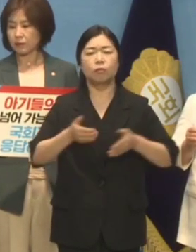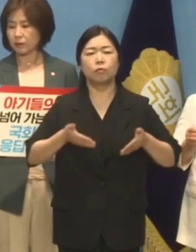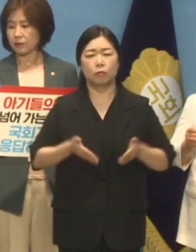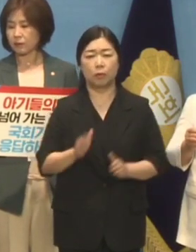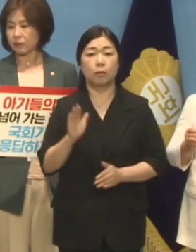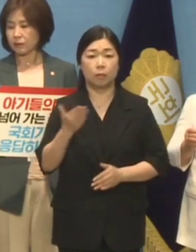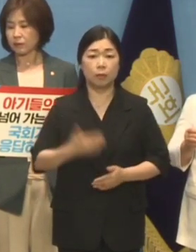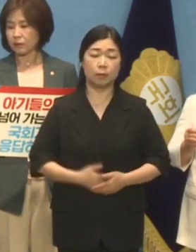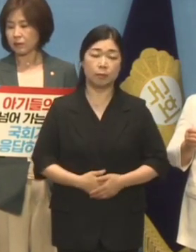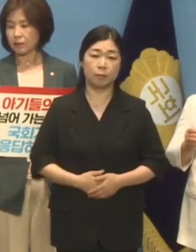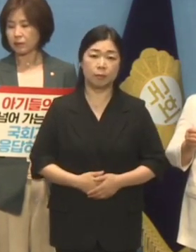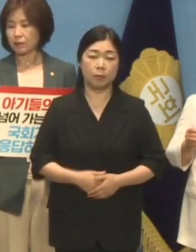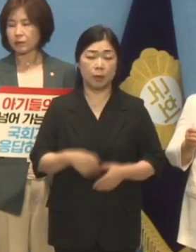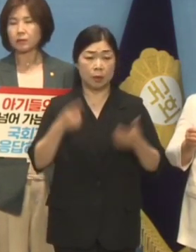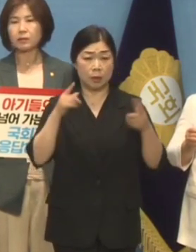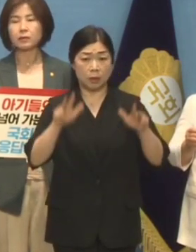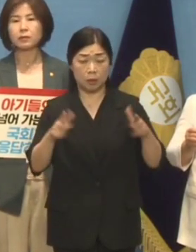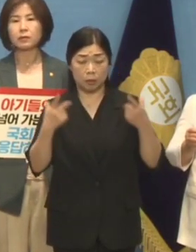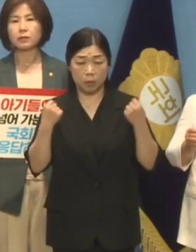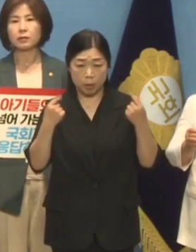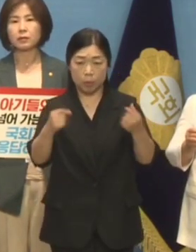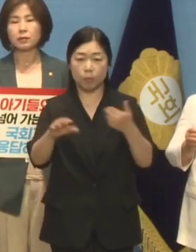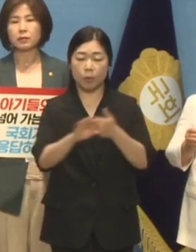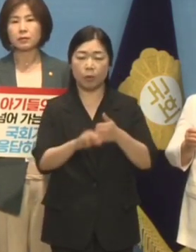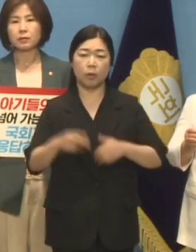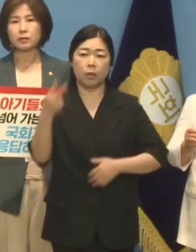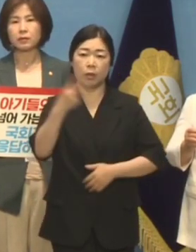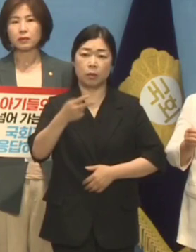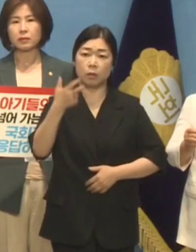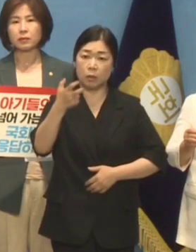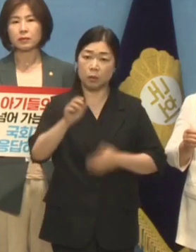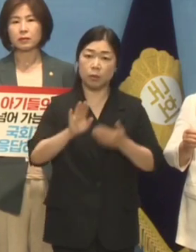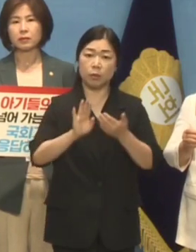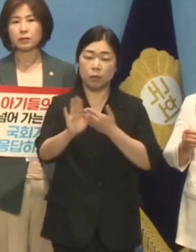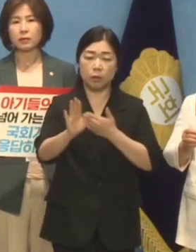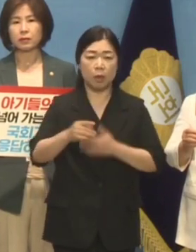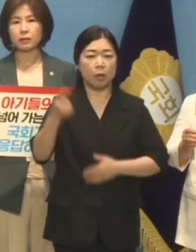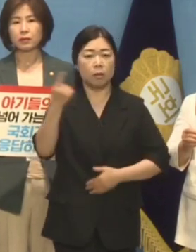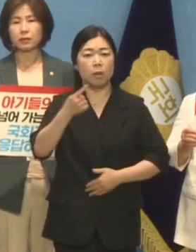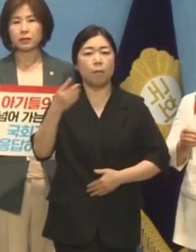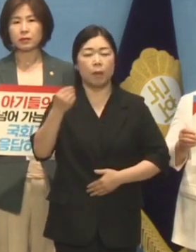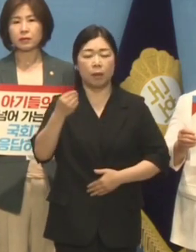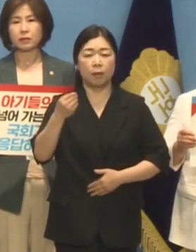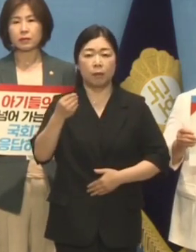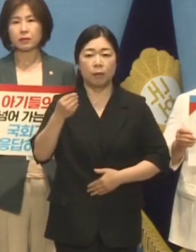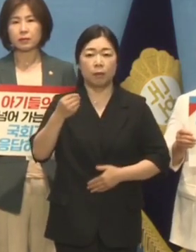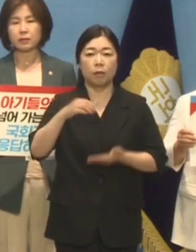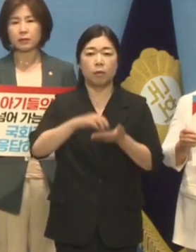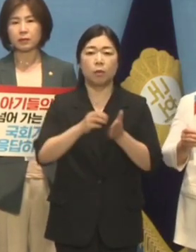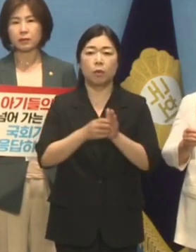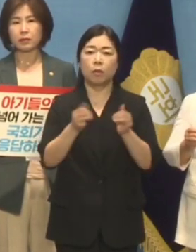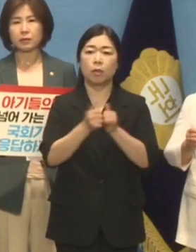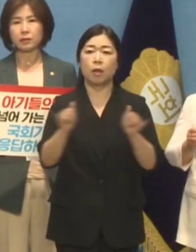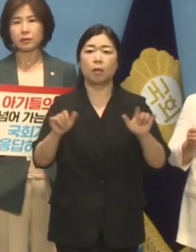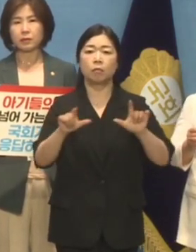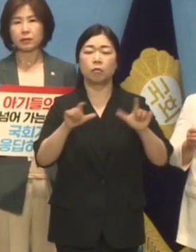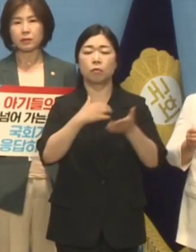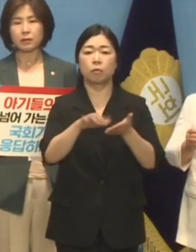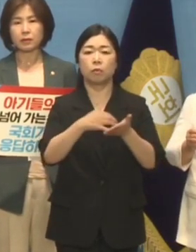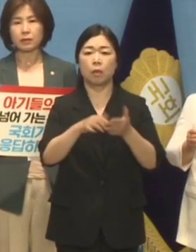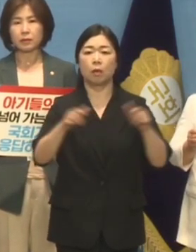있습니다. 이런 추세로 간다면 2070년경에는 1000만여 인구로